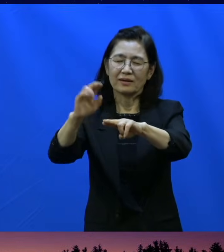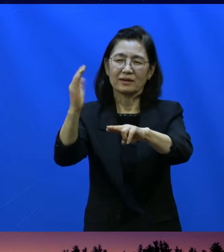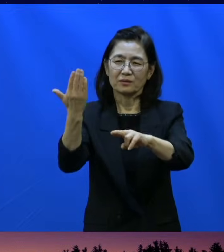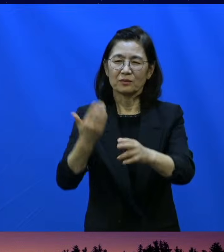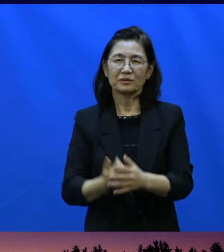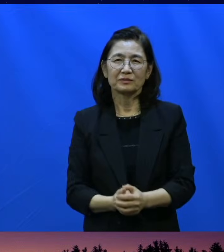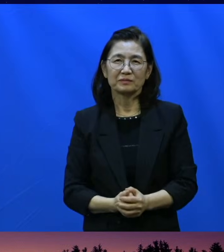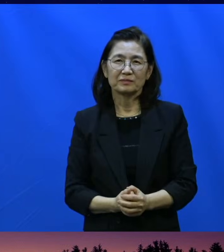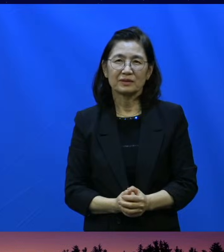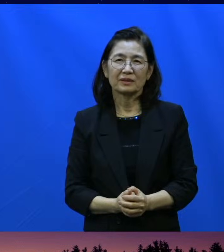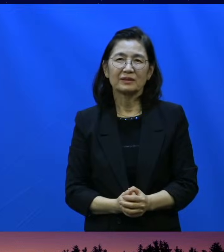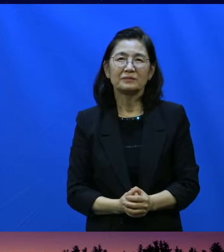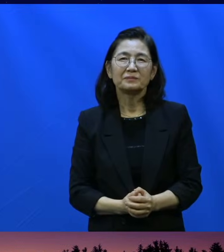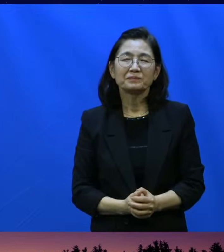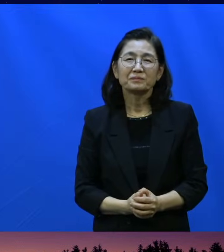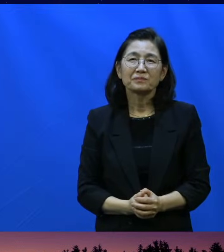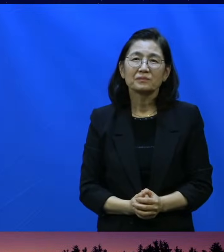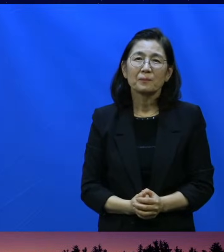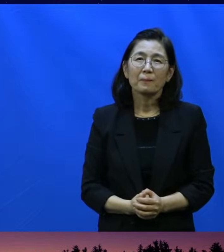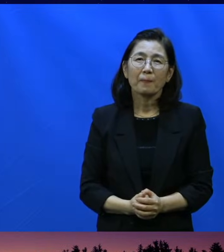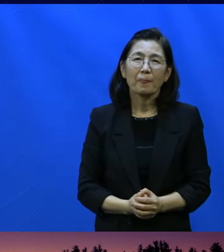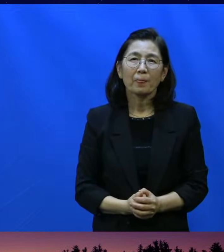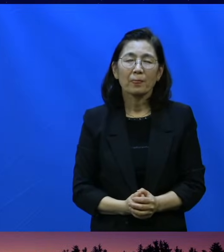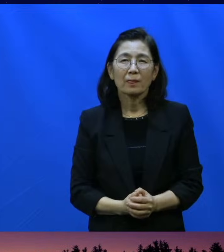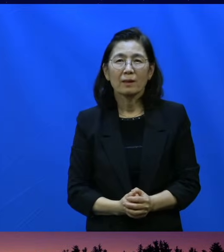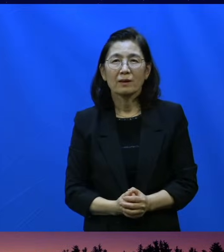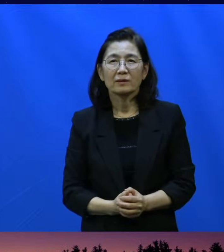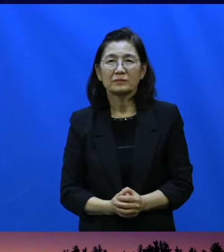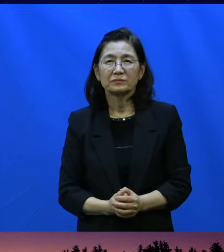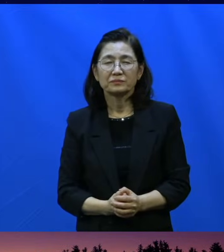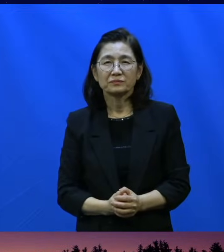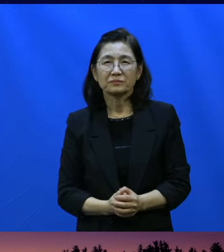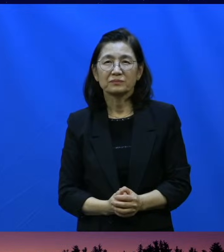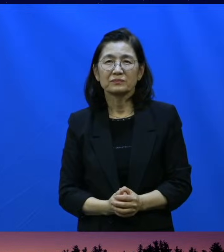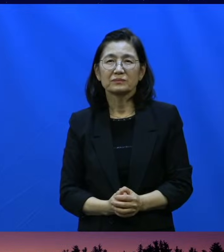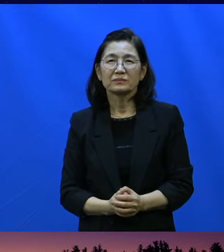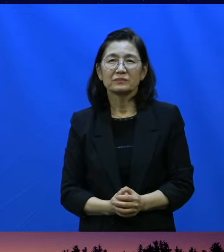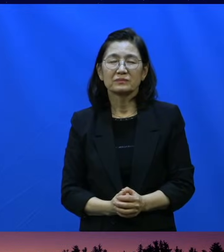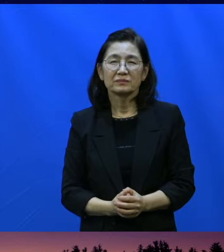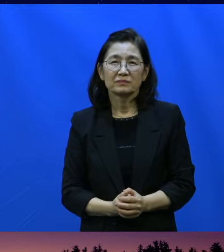착한 사람, 나보다 착한 사람 훨씬 더 많아요.